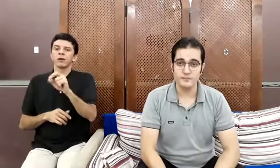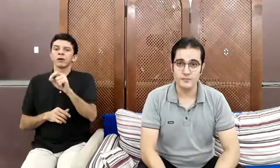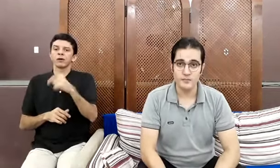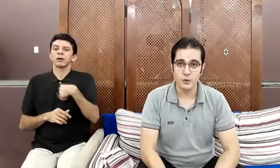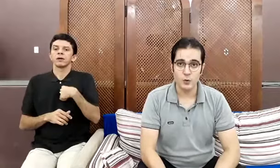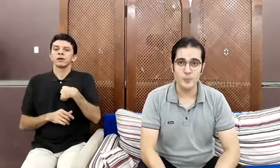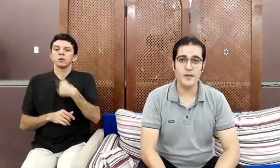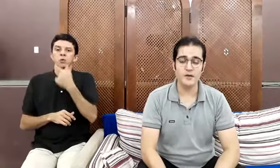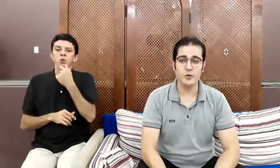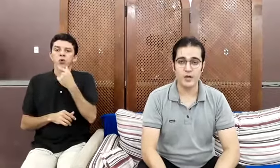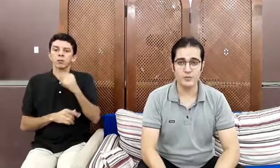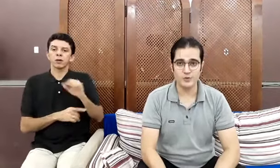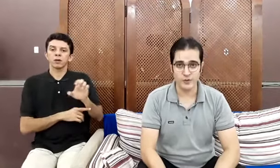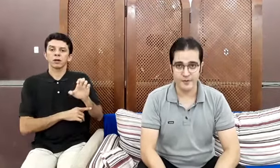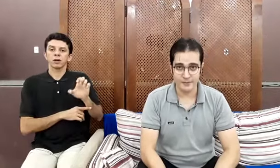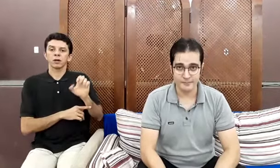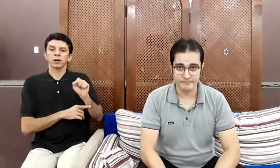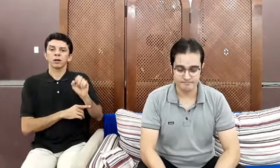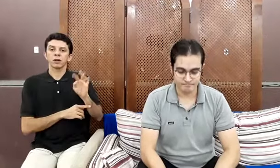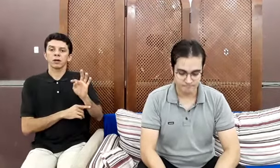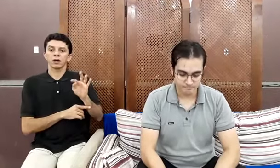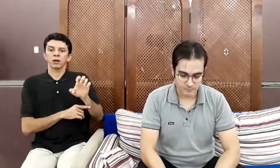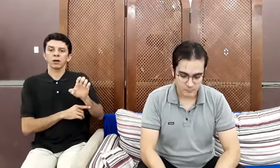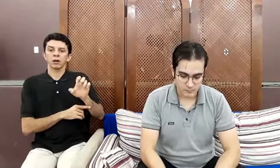Estevão, o primeiro a morrer por sua fé.